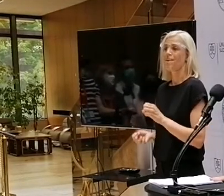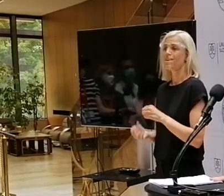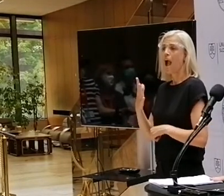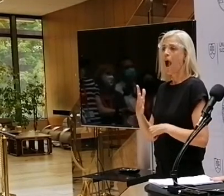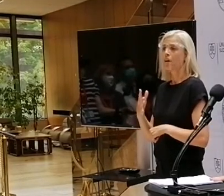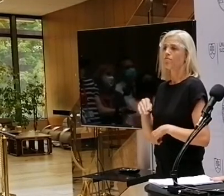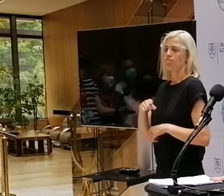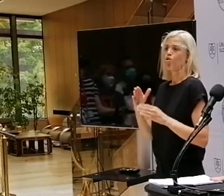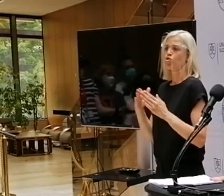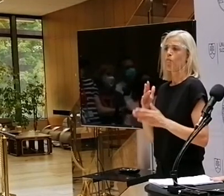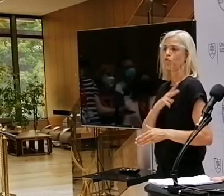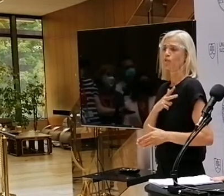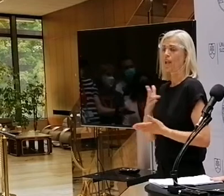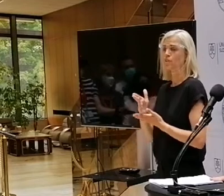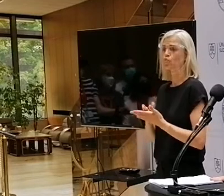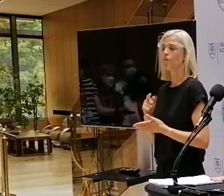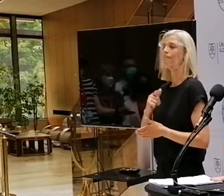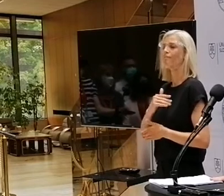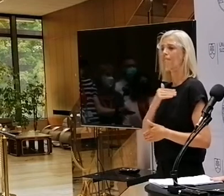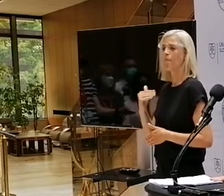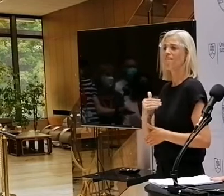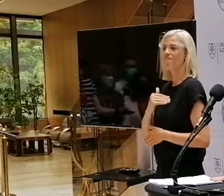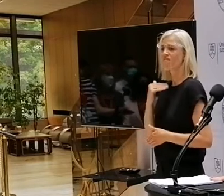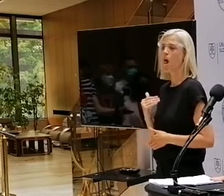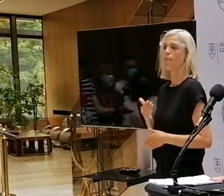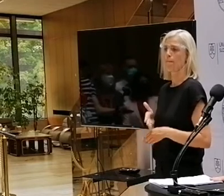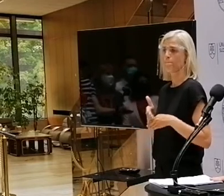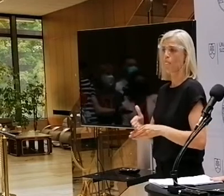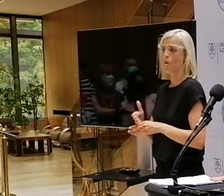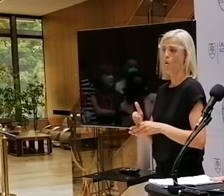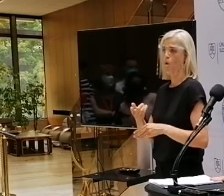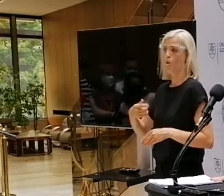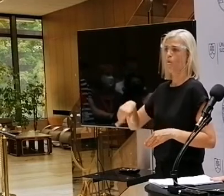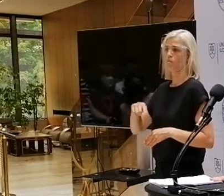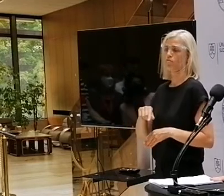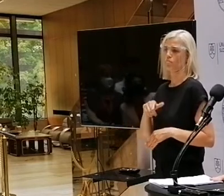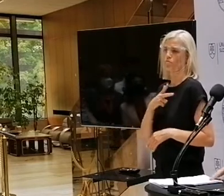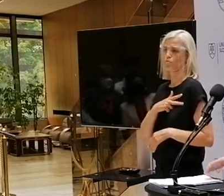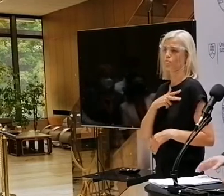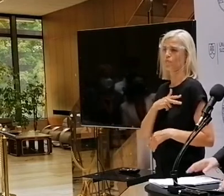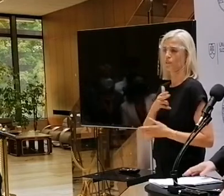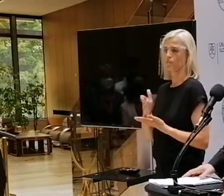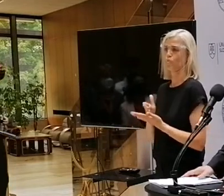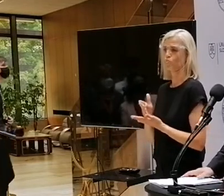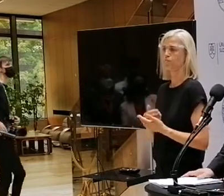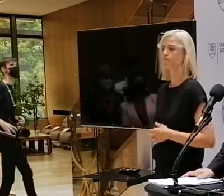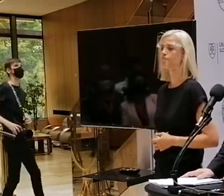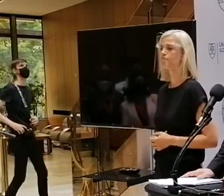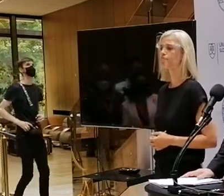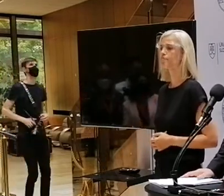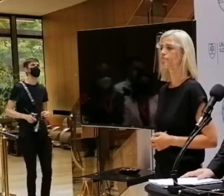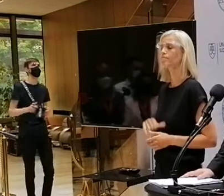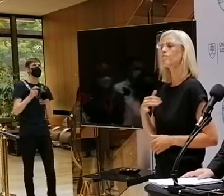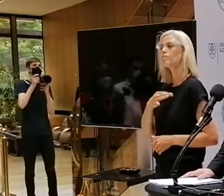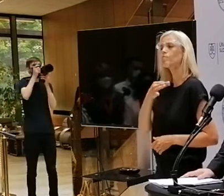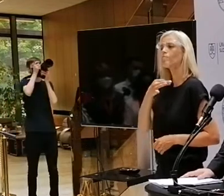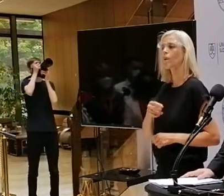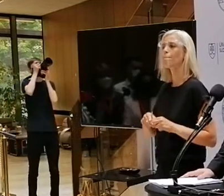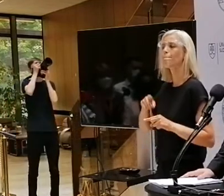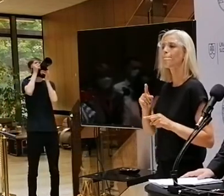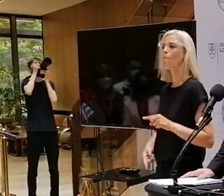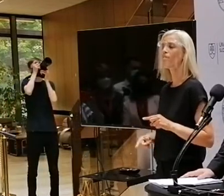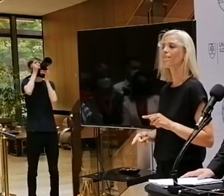zariadení sociálnych služieb, kde to veľmi, veľmi tým klientom pomohlo. Pán minister, v akom štádiu je diskusia o povinnom